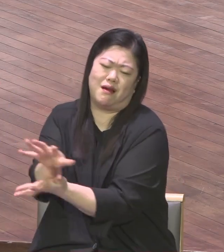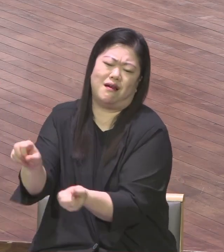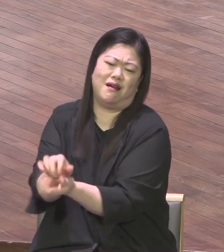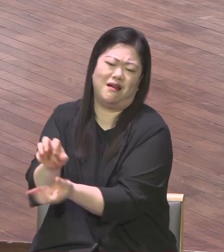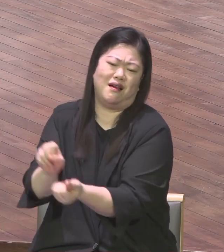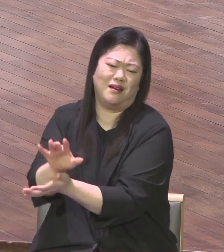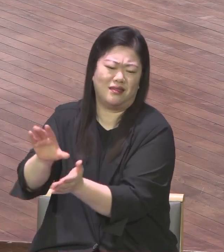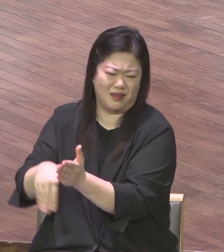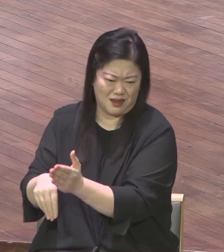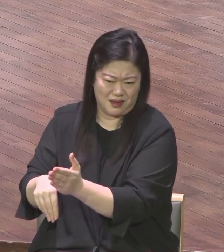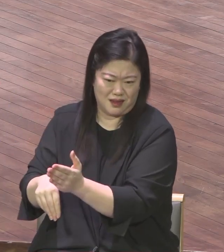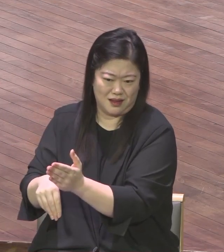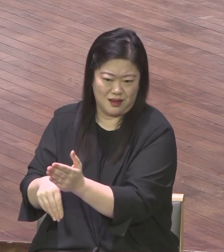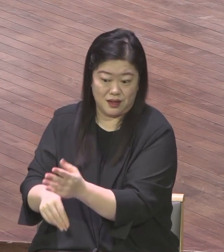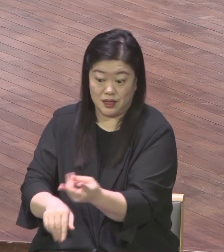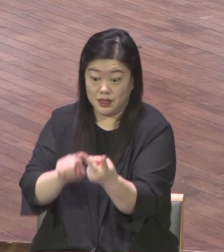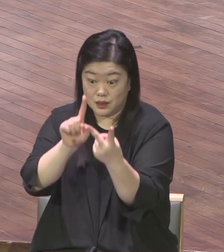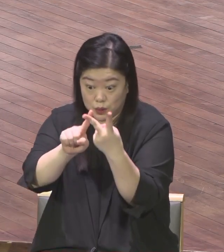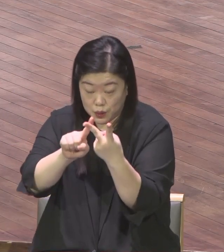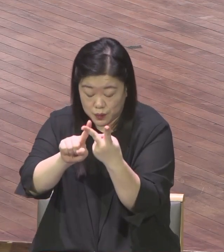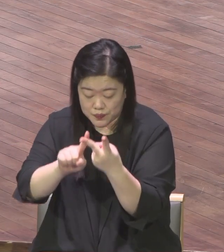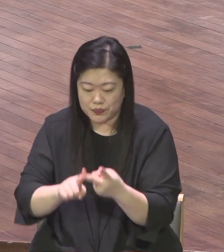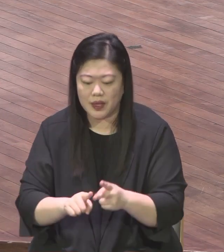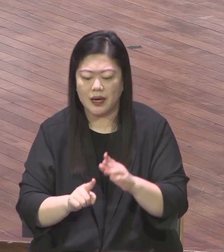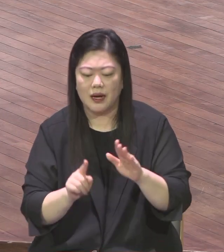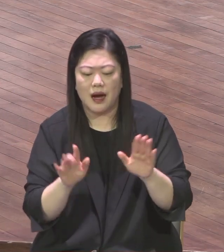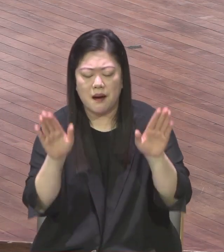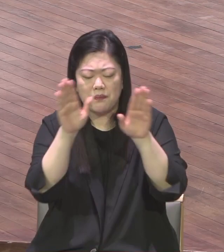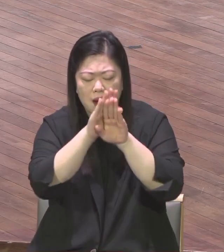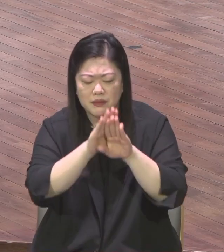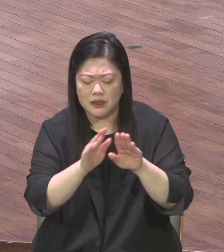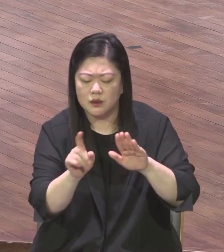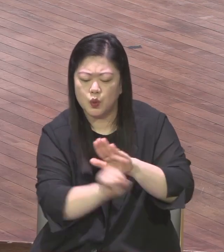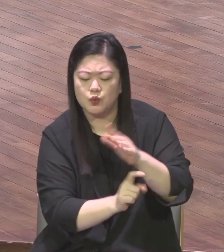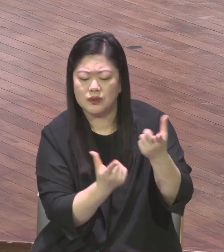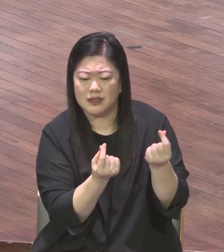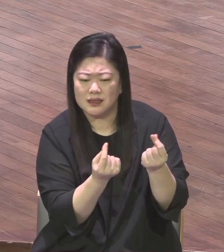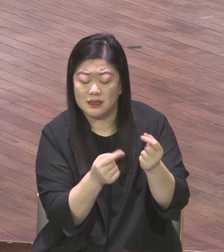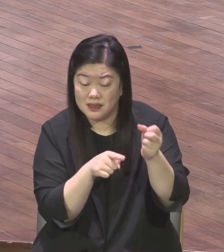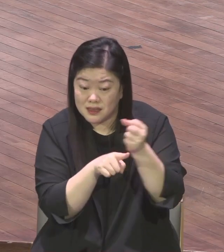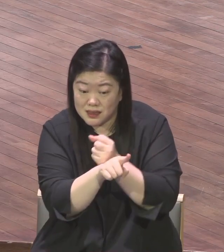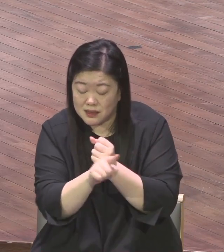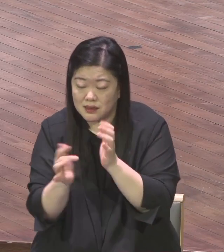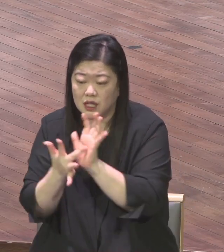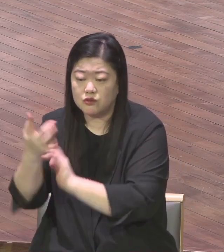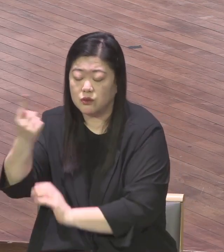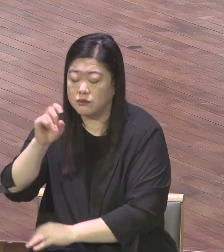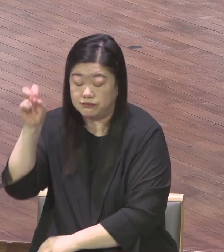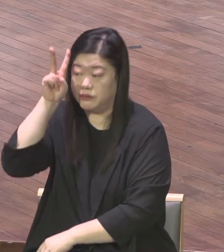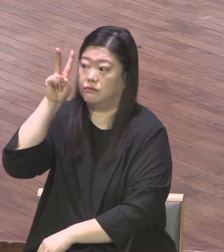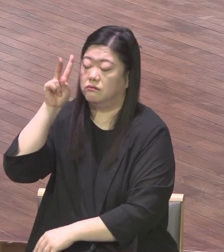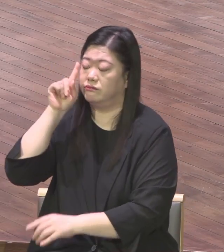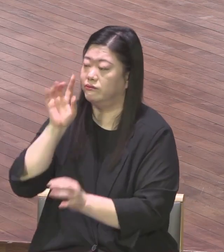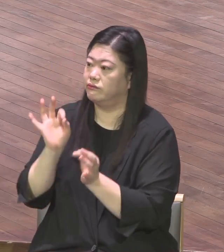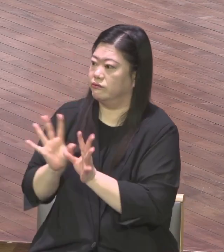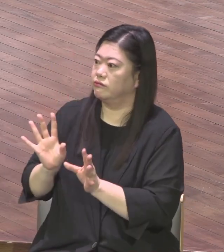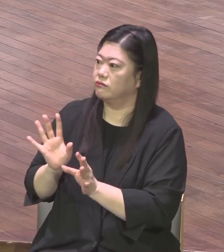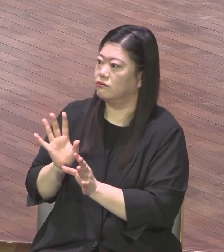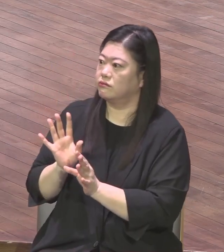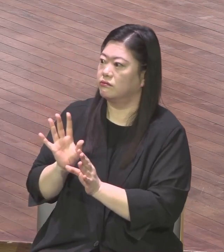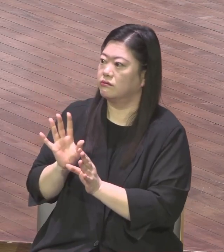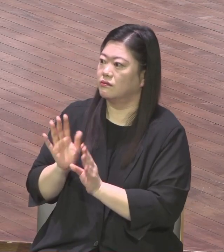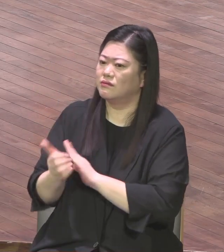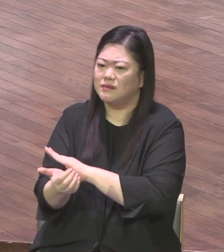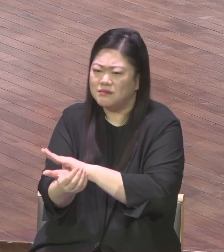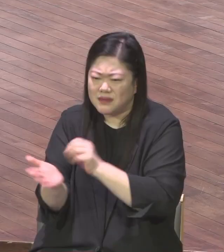날이 밤에 도둑같이 이른다는 말 속에는 주님 언제 오실지 모른다. 언제 오실지 모르기 때문에